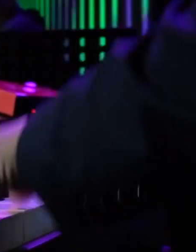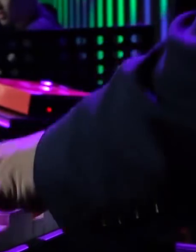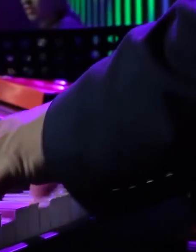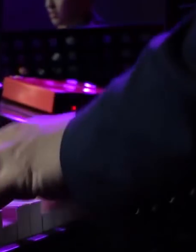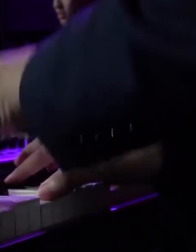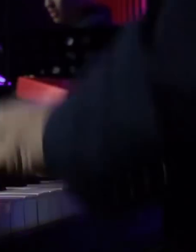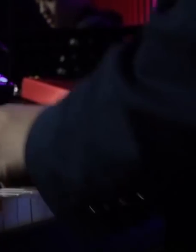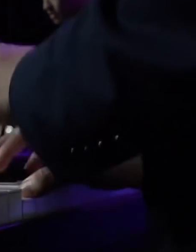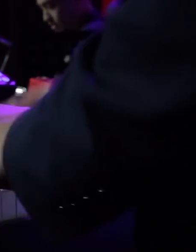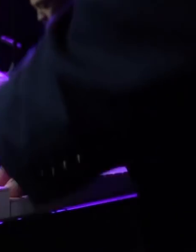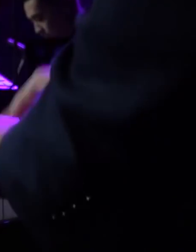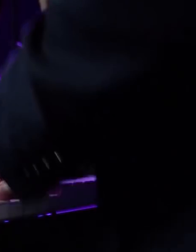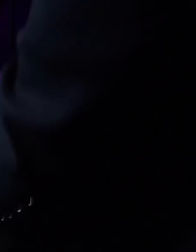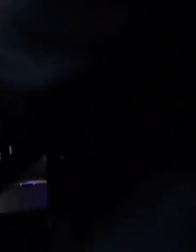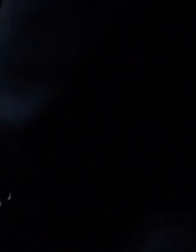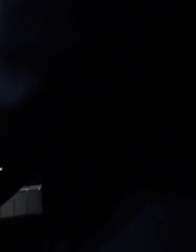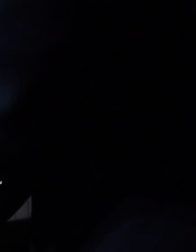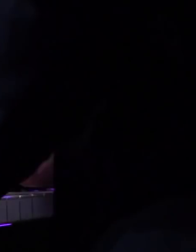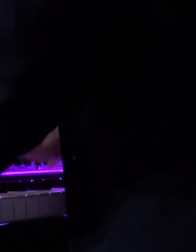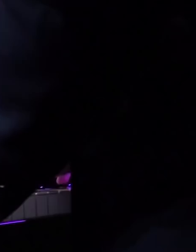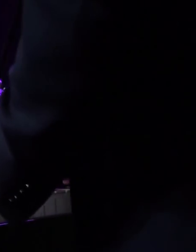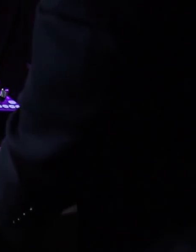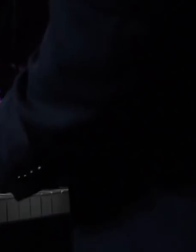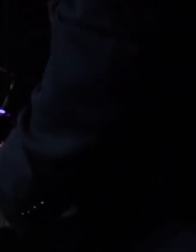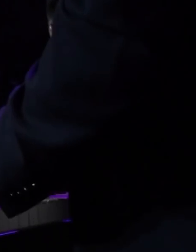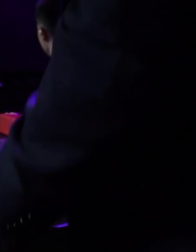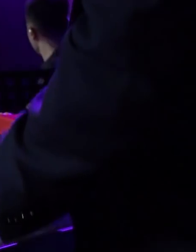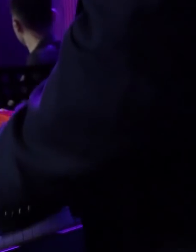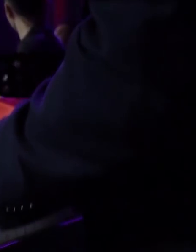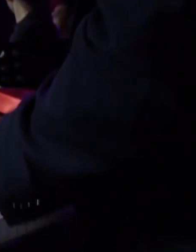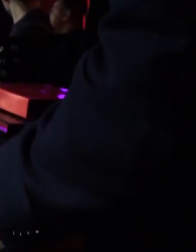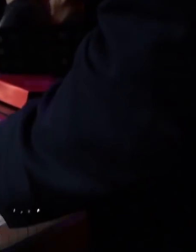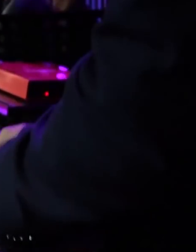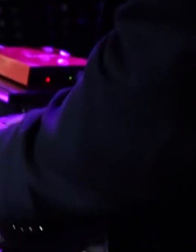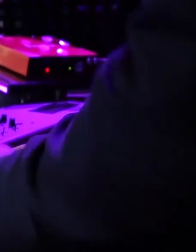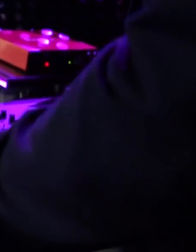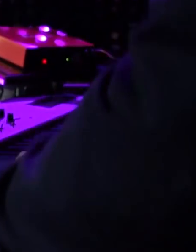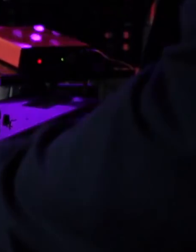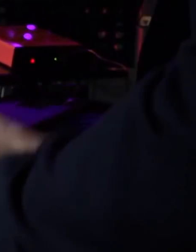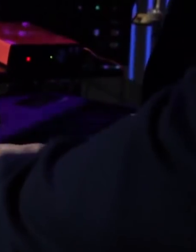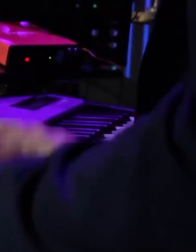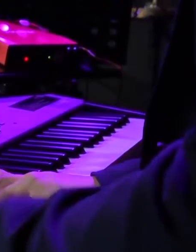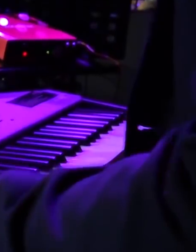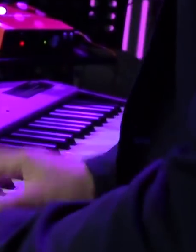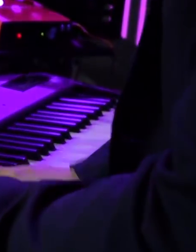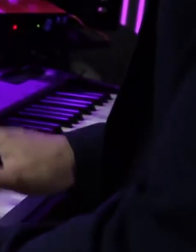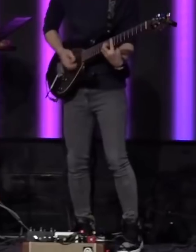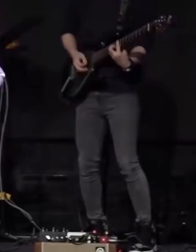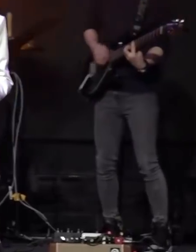tak mau ku hidup di luar tutur kata